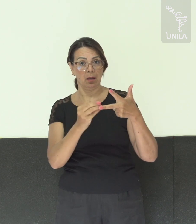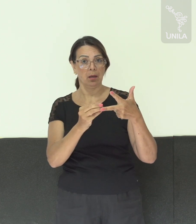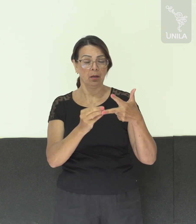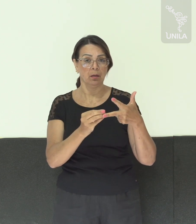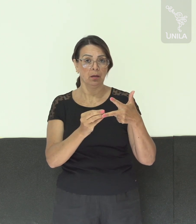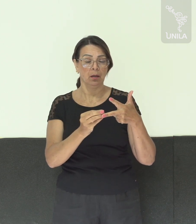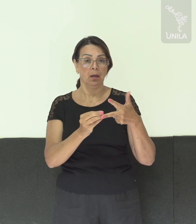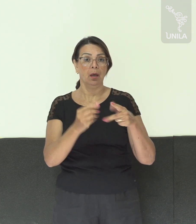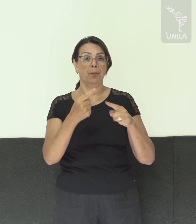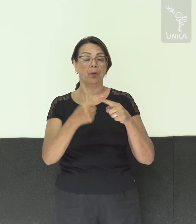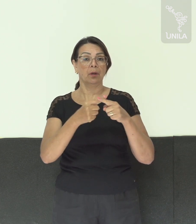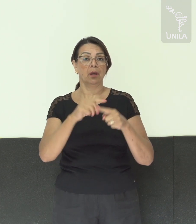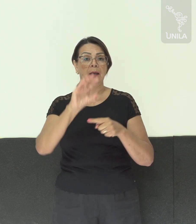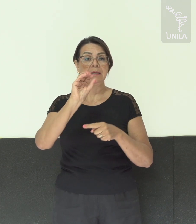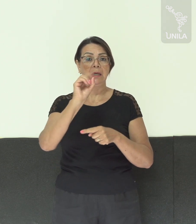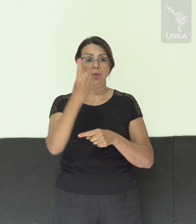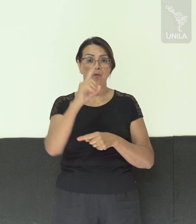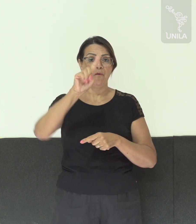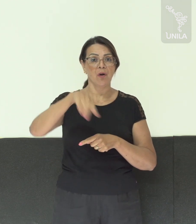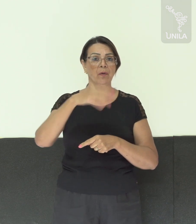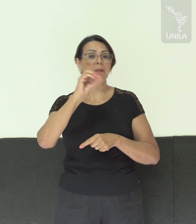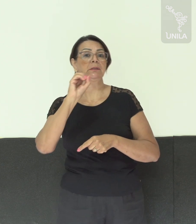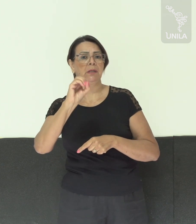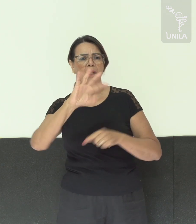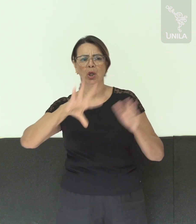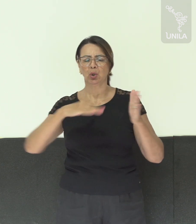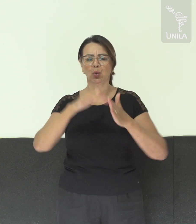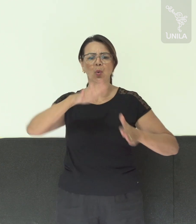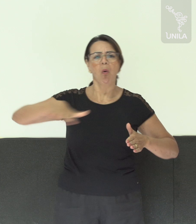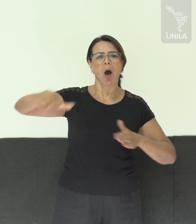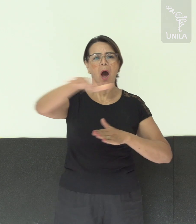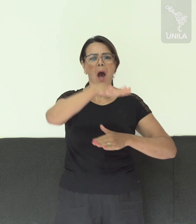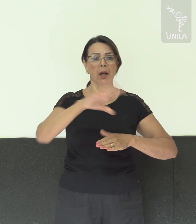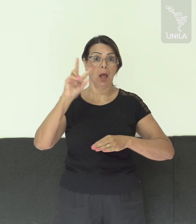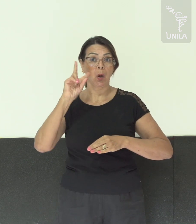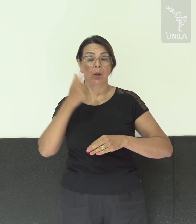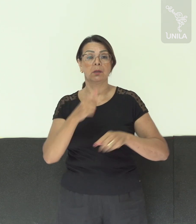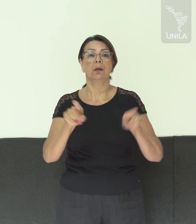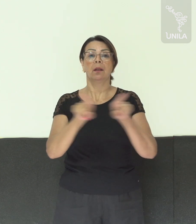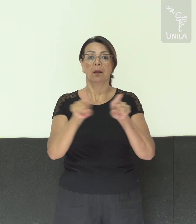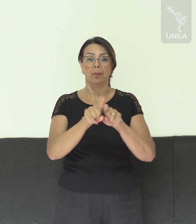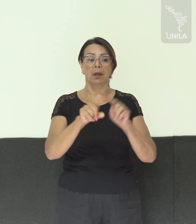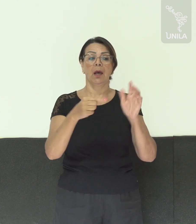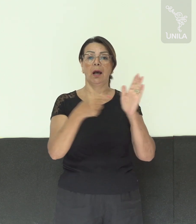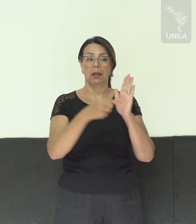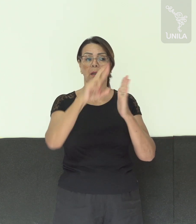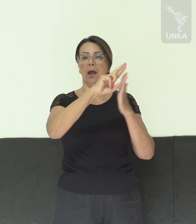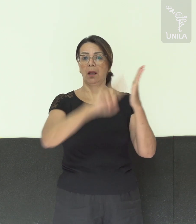peso 1,0 para todas as áreas do reconhecimento, inclusive redação.